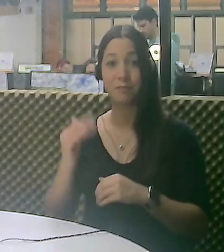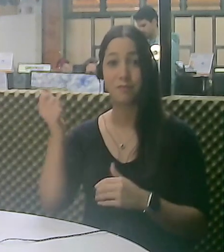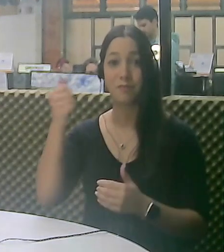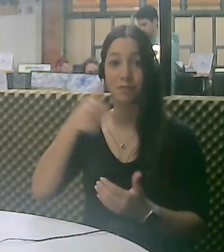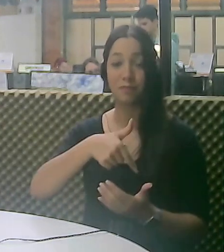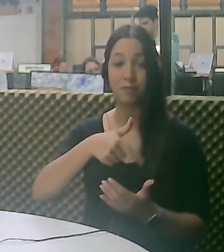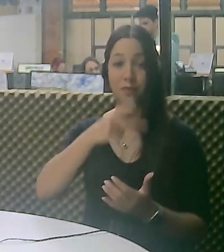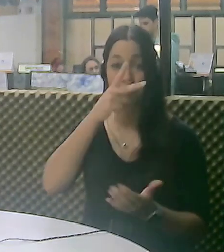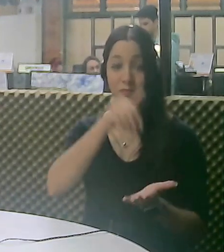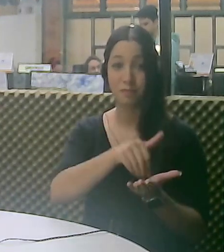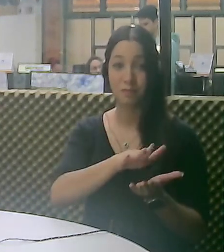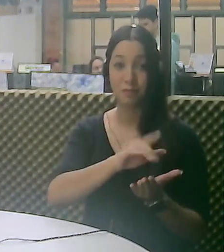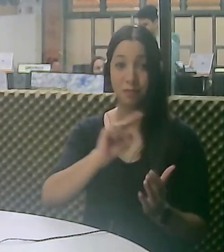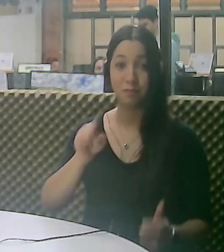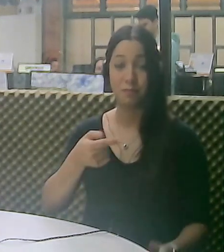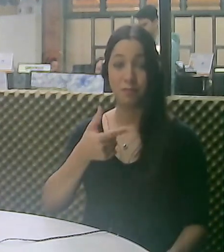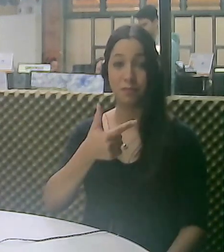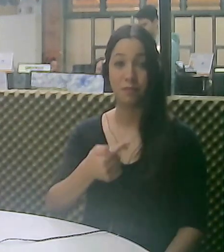desligamentos em